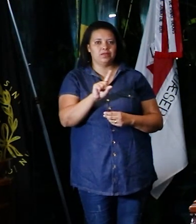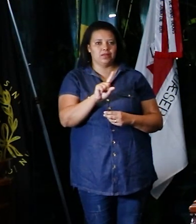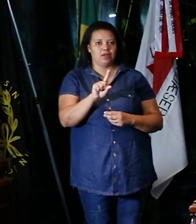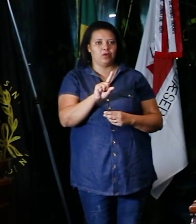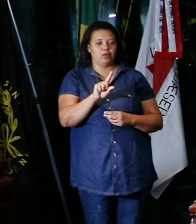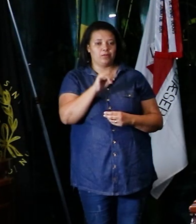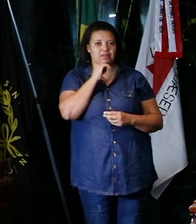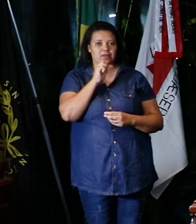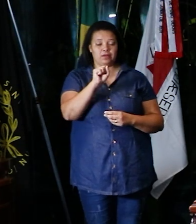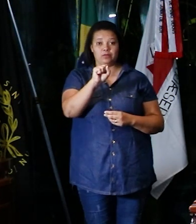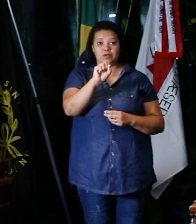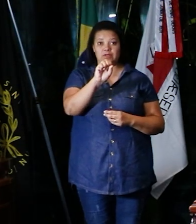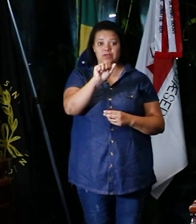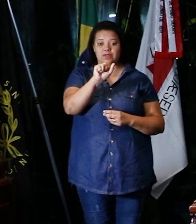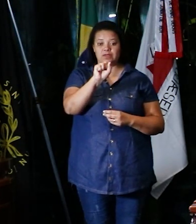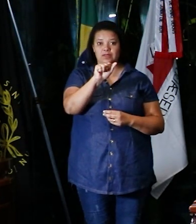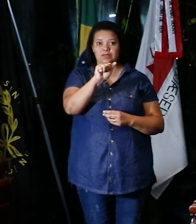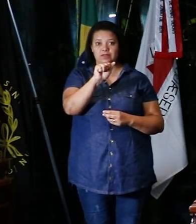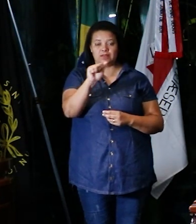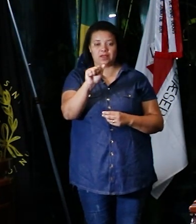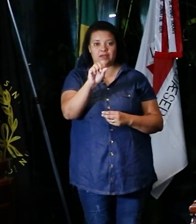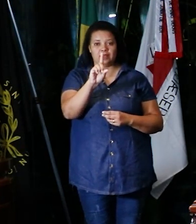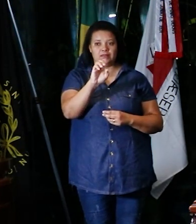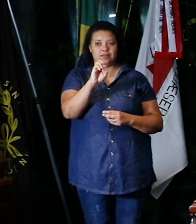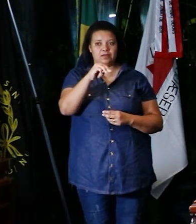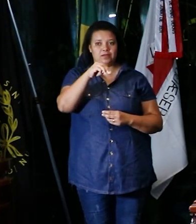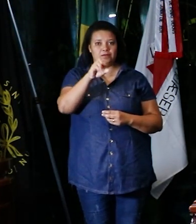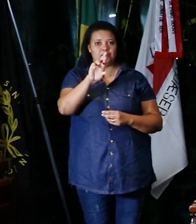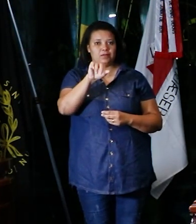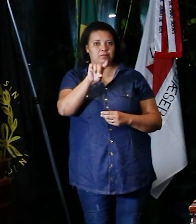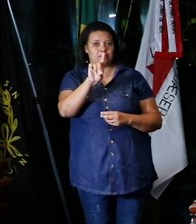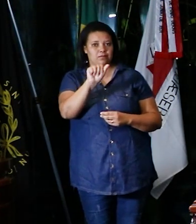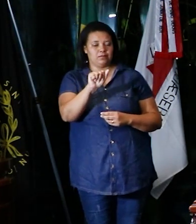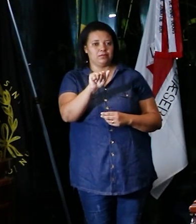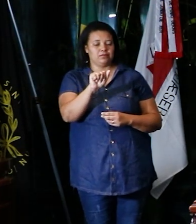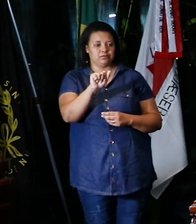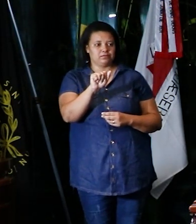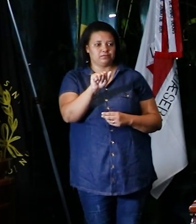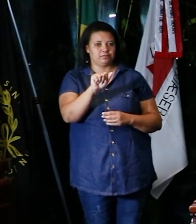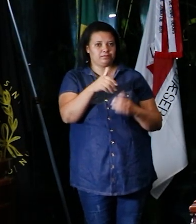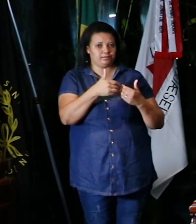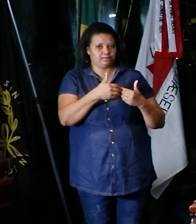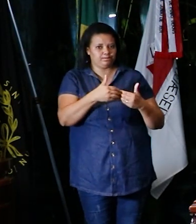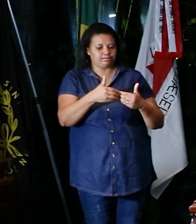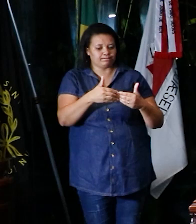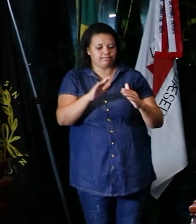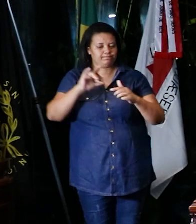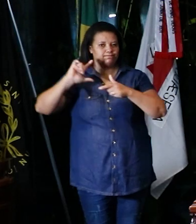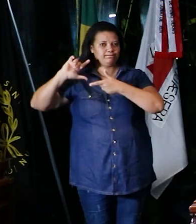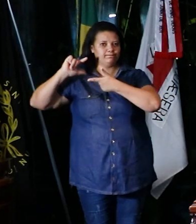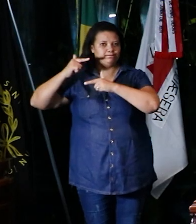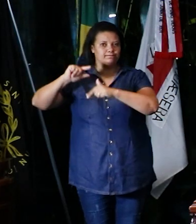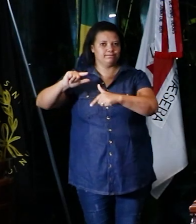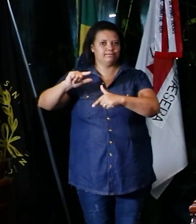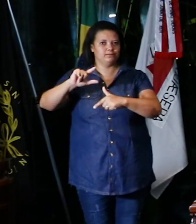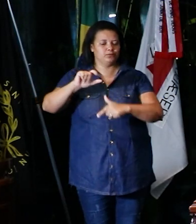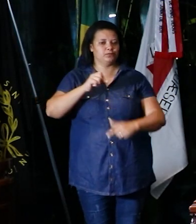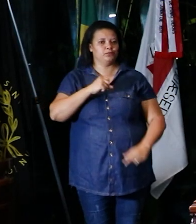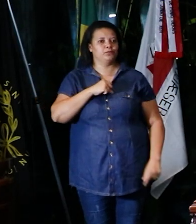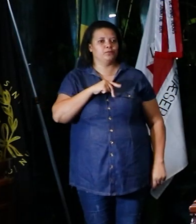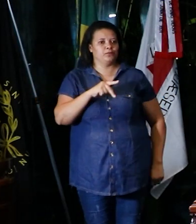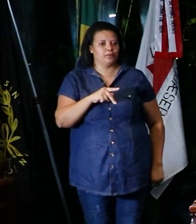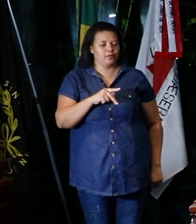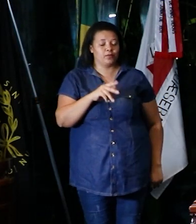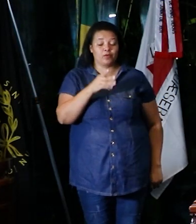Miranda, que foi o grande introdutor do classicismo em Portugal, era um